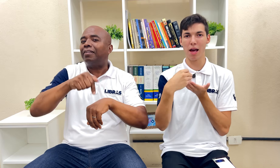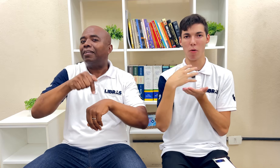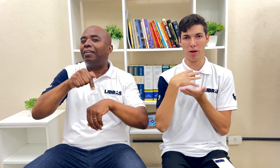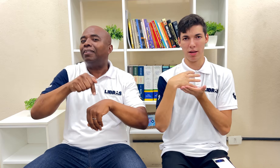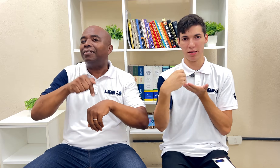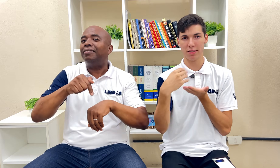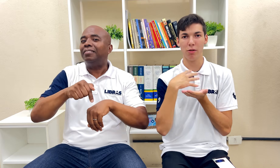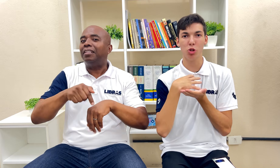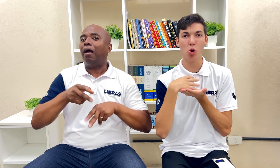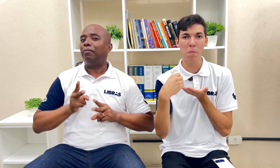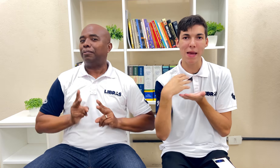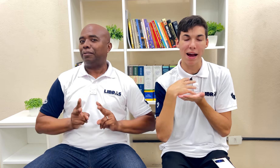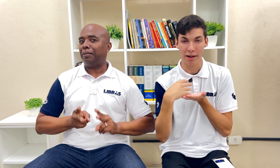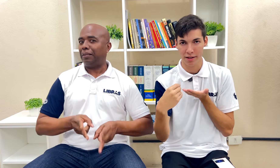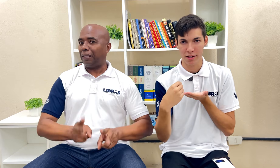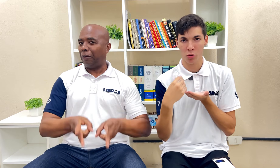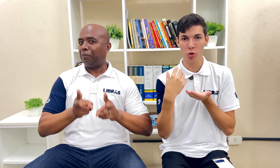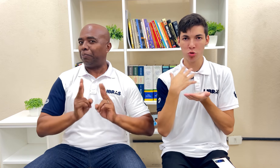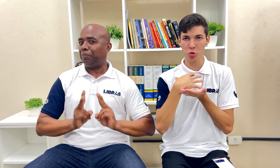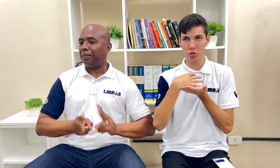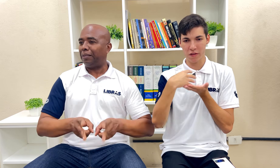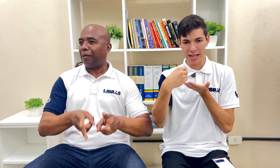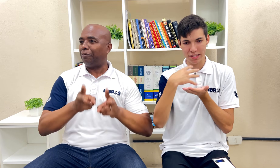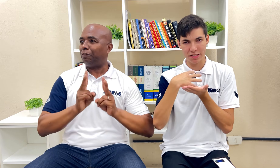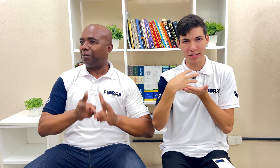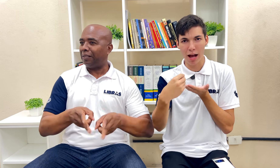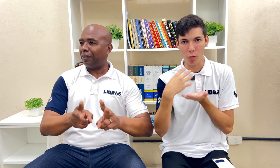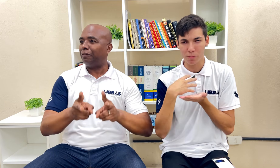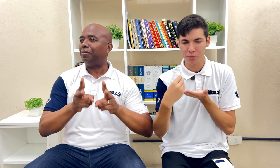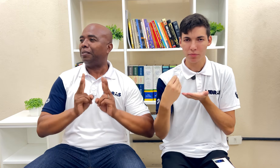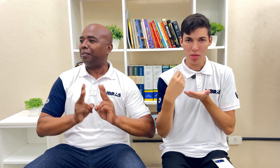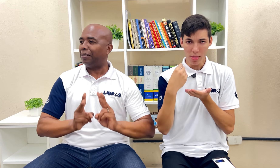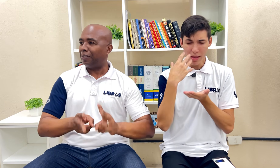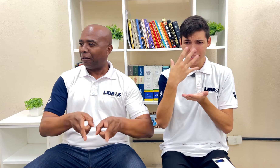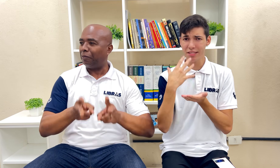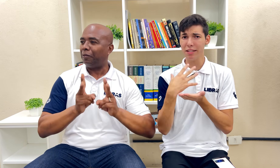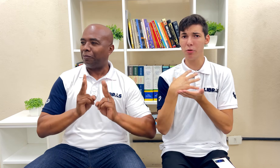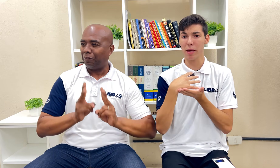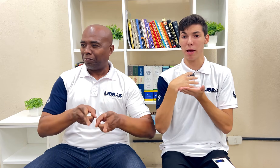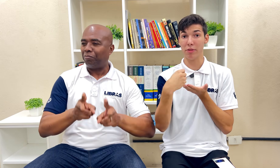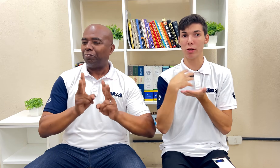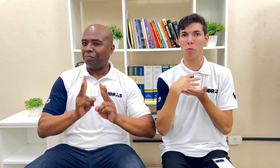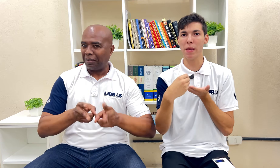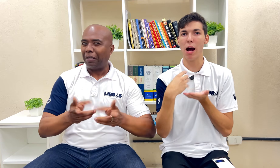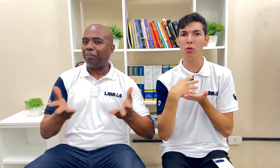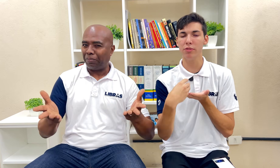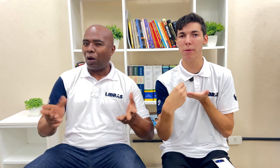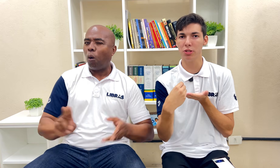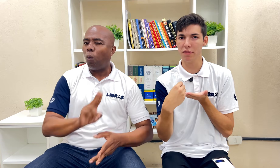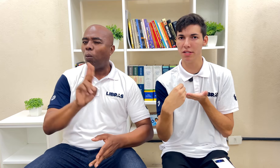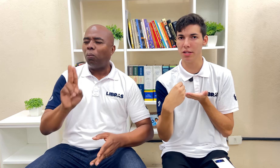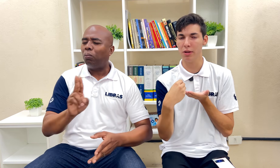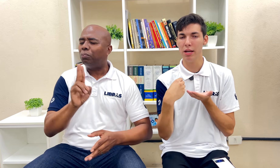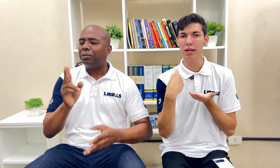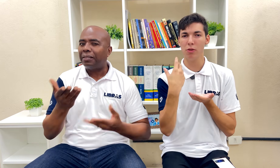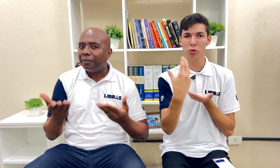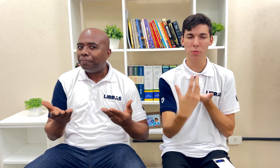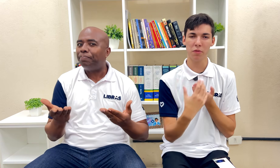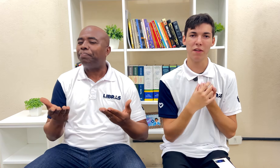sinal de copiar. Quando os surdos veem esse sinal, eles entendem o quê? Eu tenho que copiar o que o intérprete está fazendo. Então quando o bispo fala,